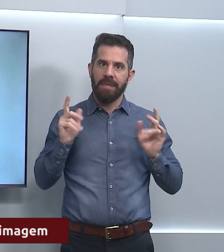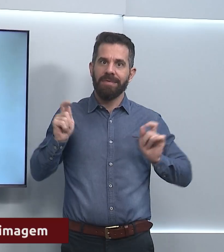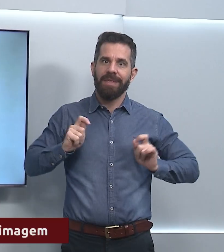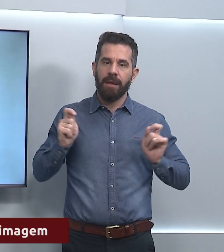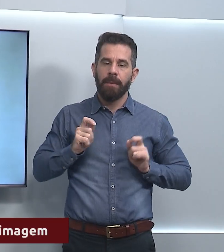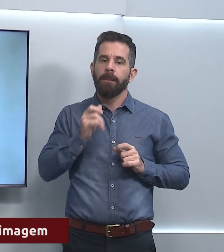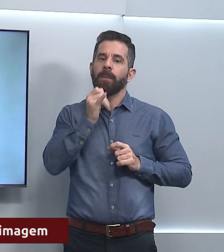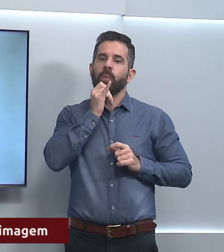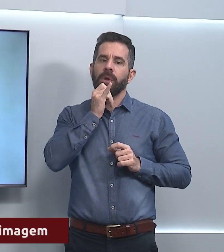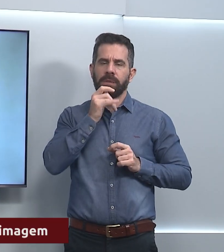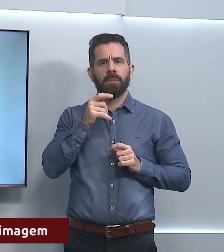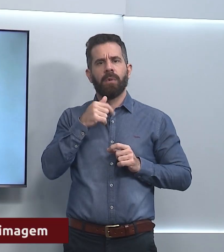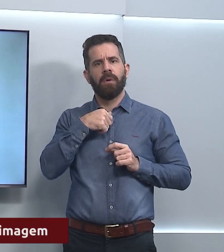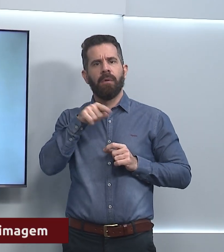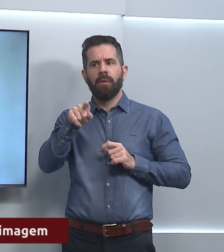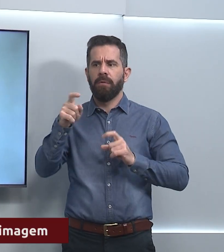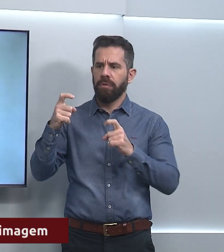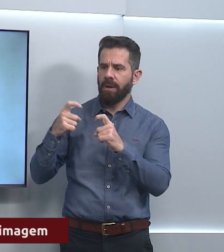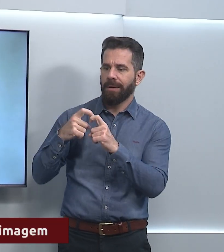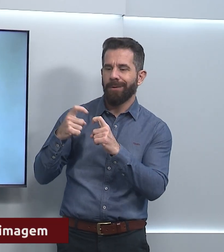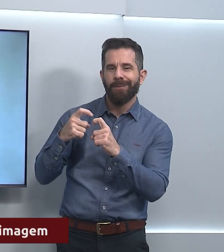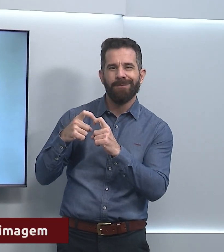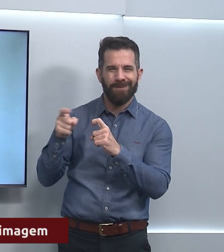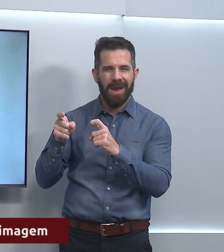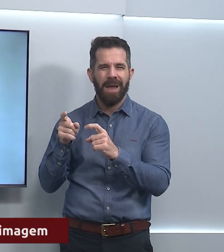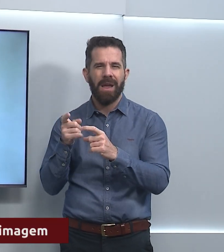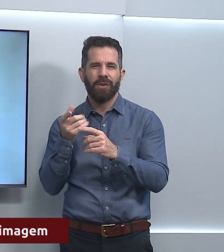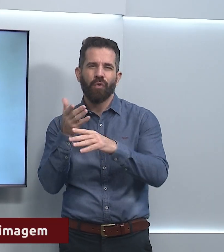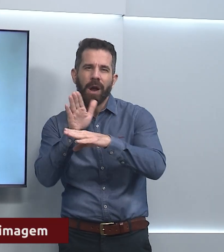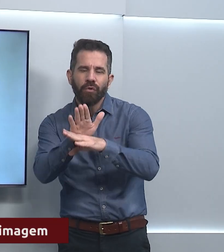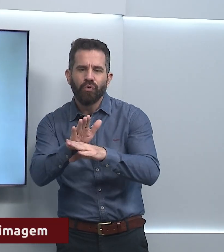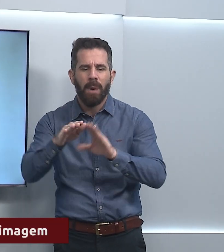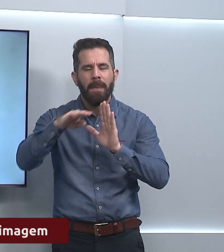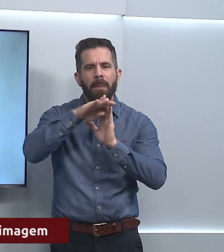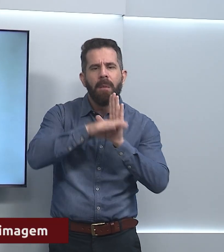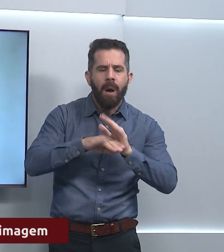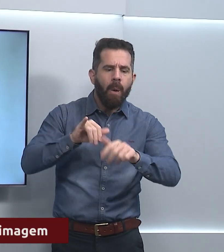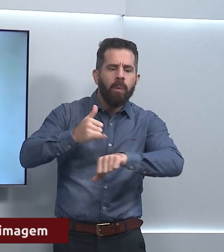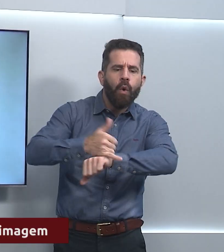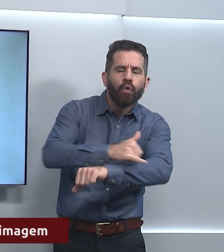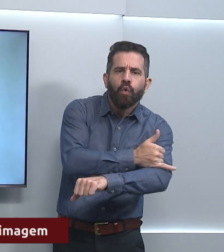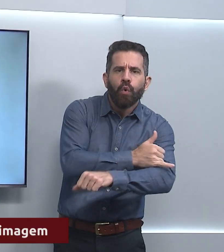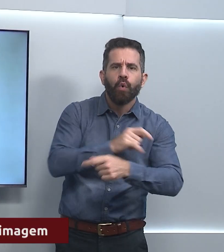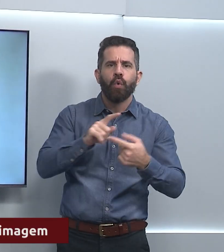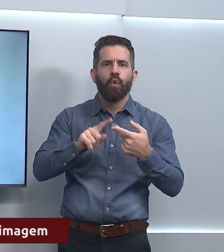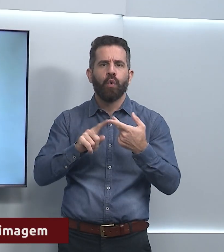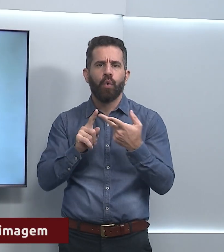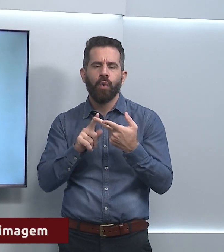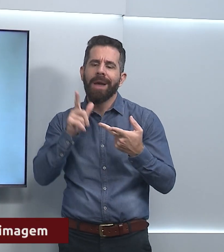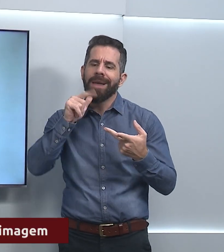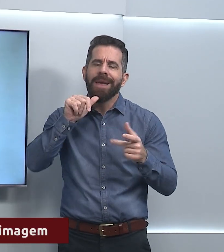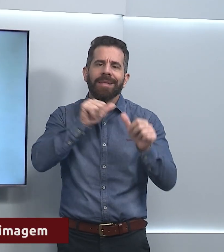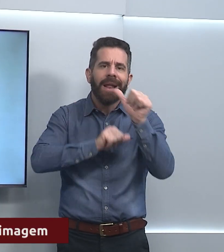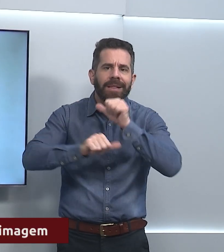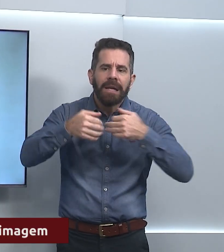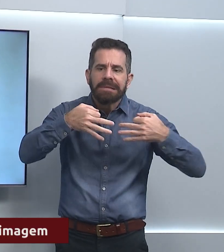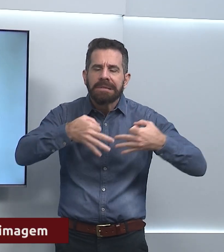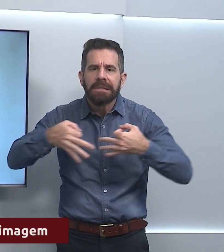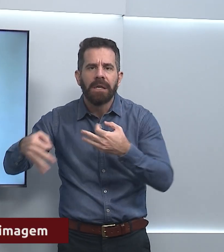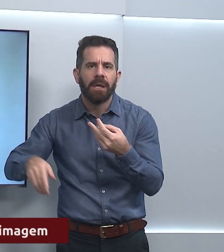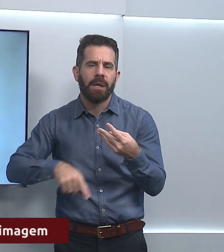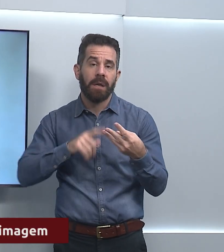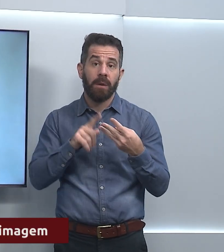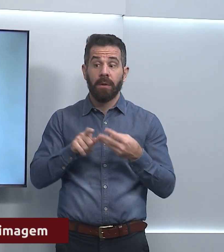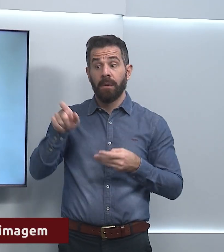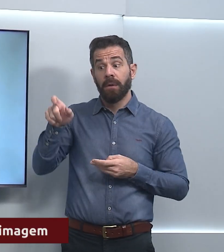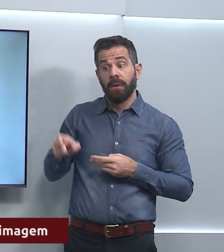quando você olha ali a sua composição, gordura, hidratação, analisa exames, o profissional vai te mostrando